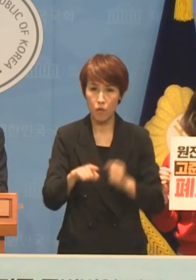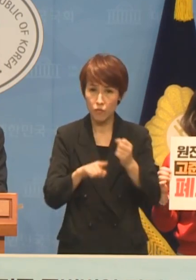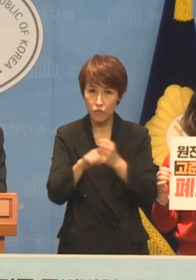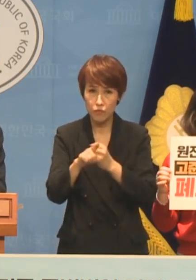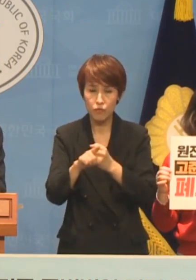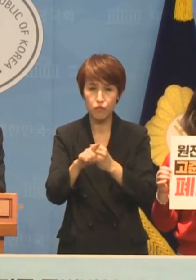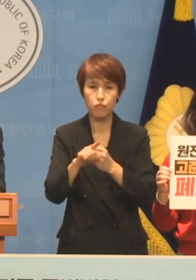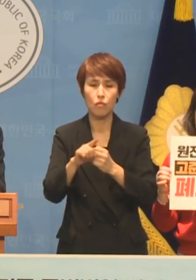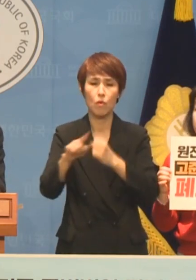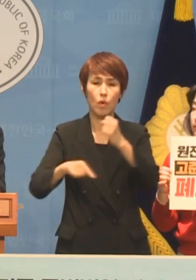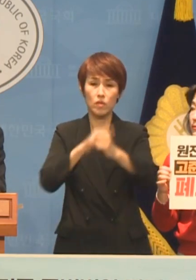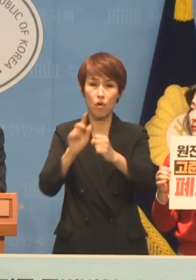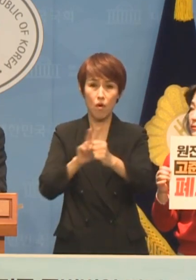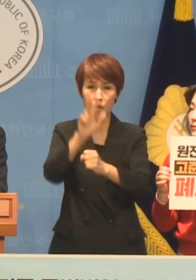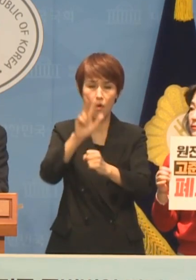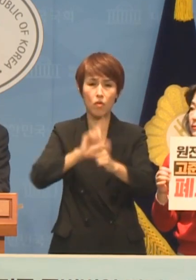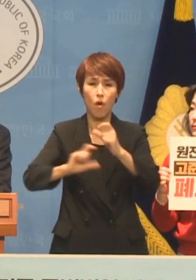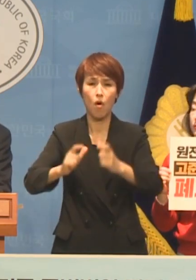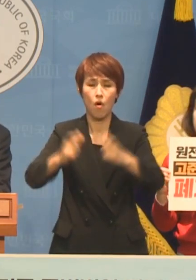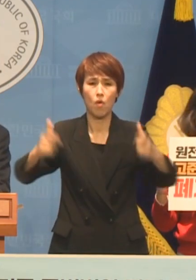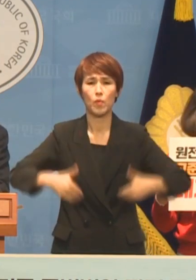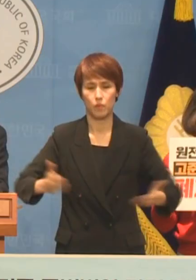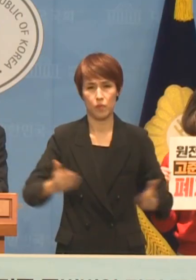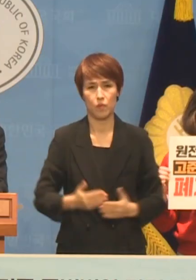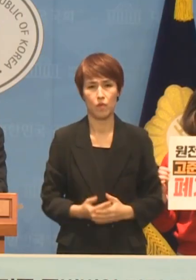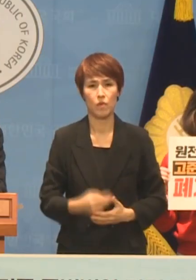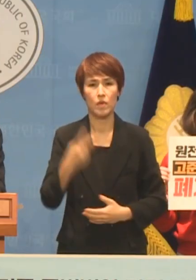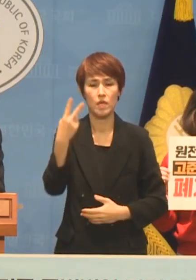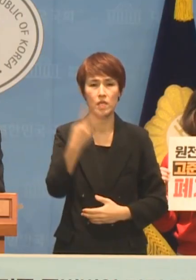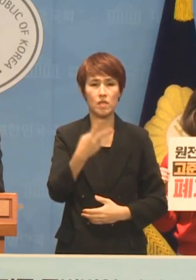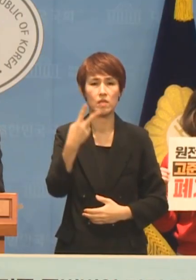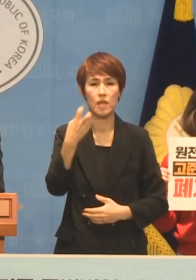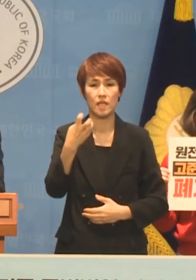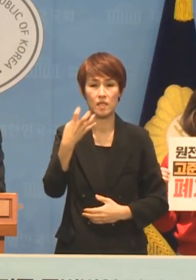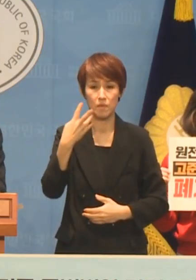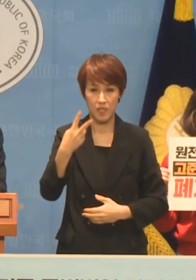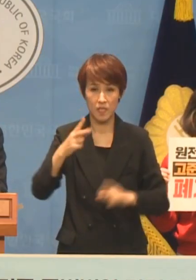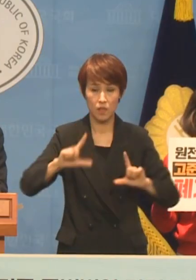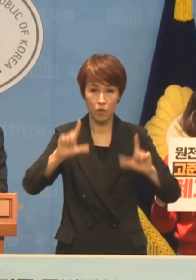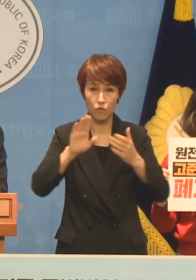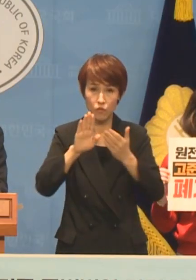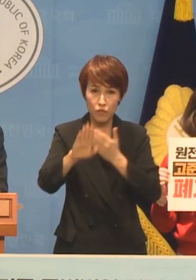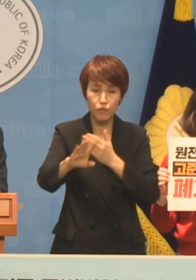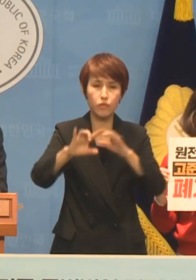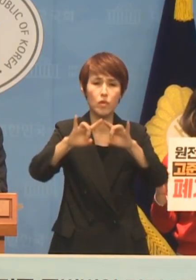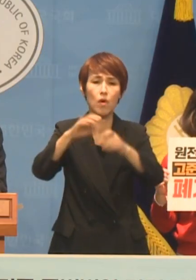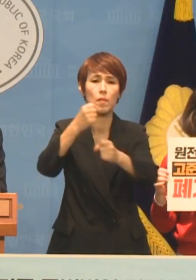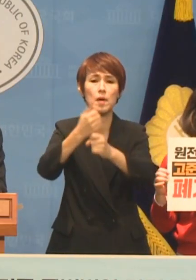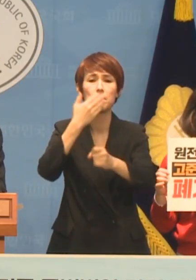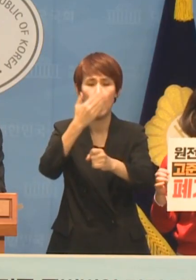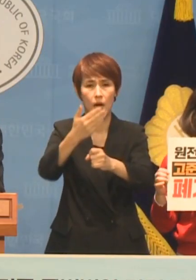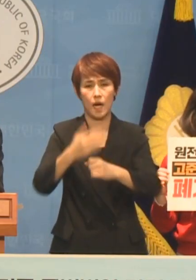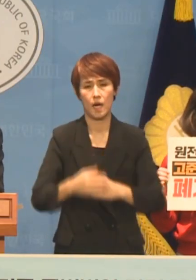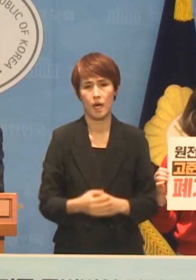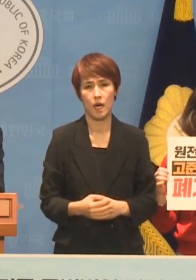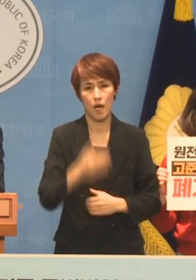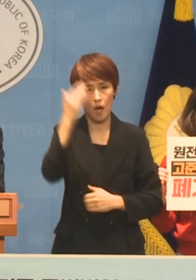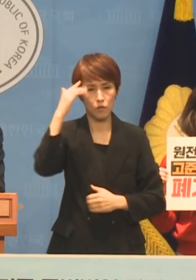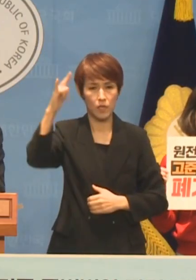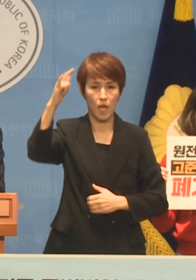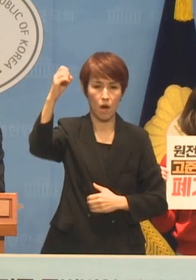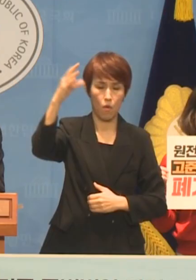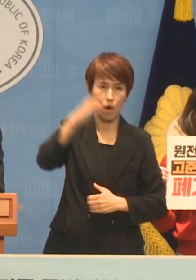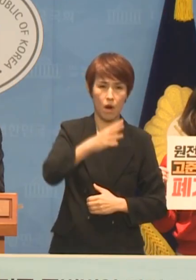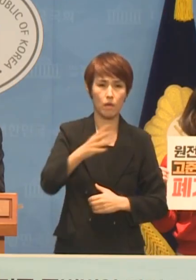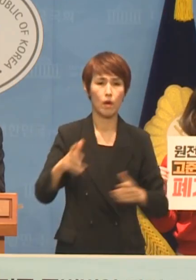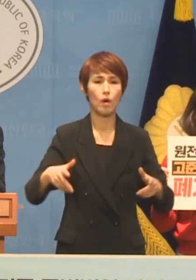없습니다. 원전은 지금 계획을 하더라도 2042년 이후에나 전력을 생산하게 됩니다. 우리나라 태양광과